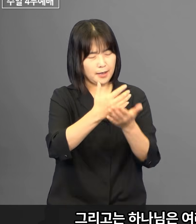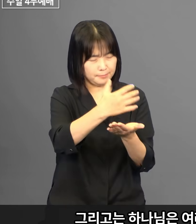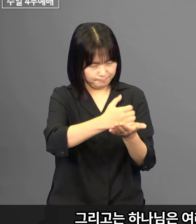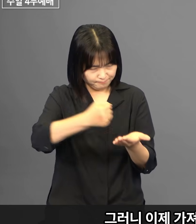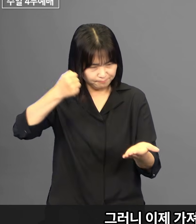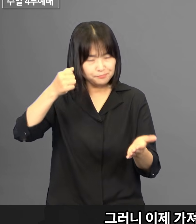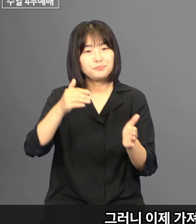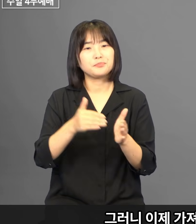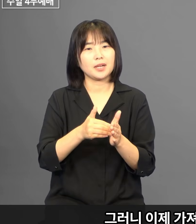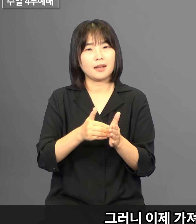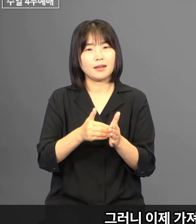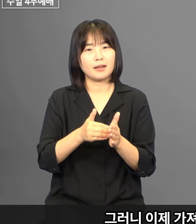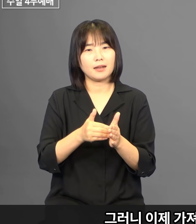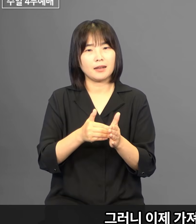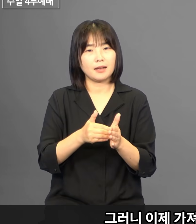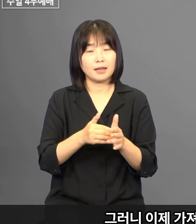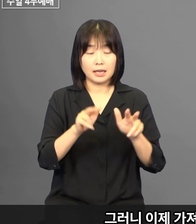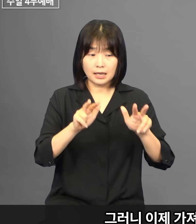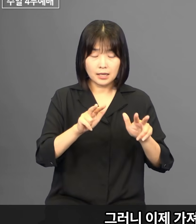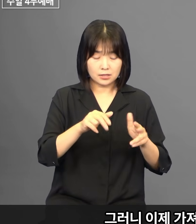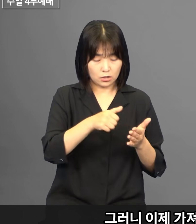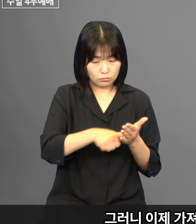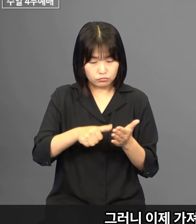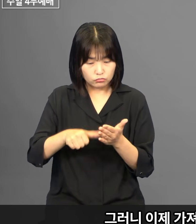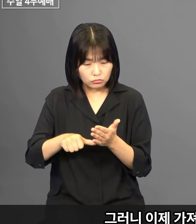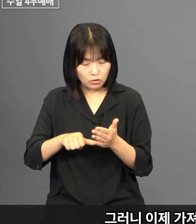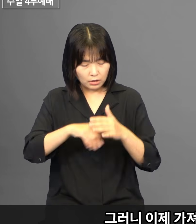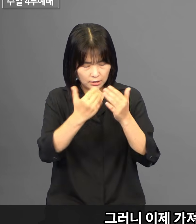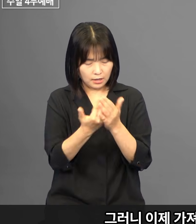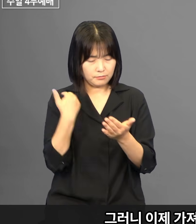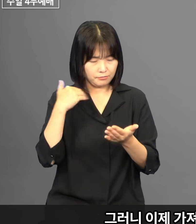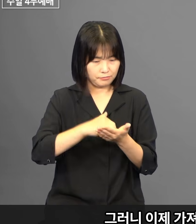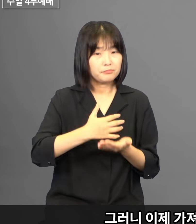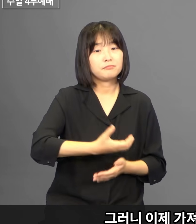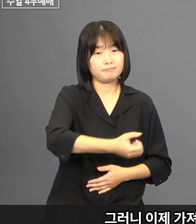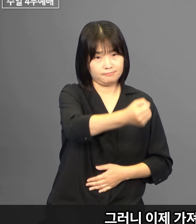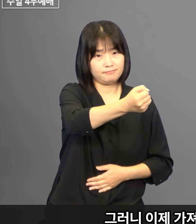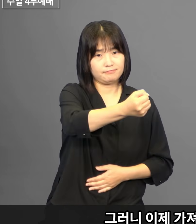받으셨습니다. 그러니 이제 가져온 거 다시 가지고 가세요.